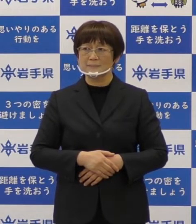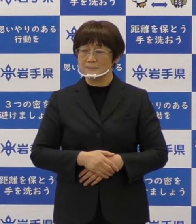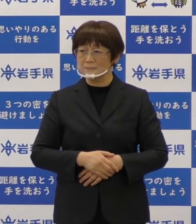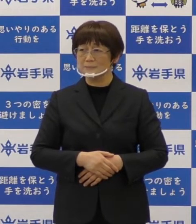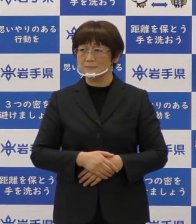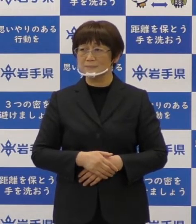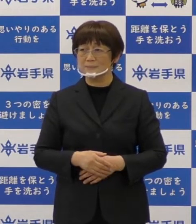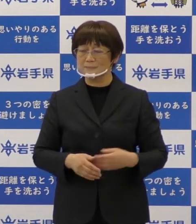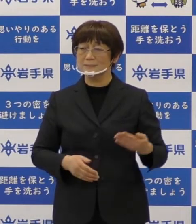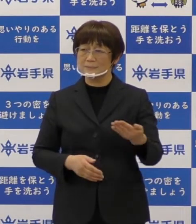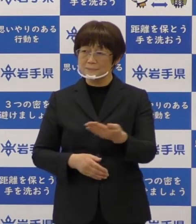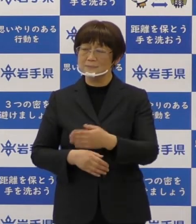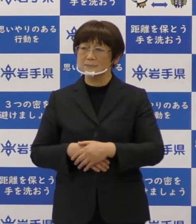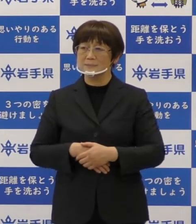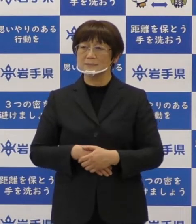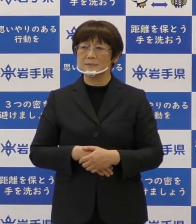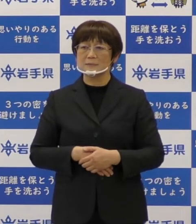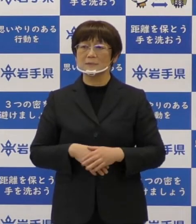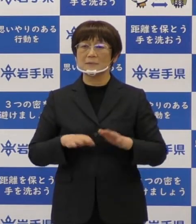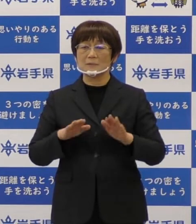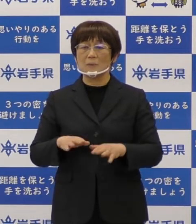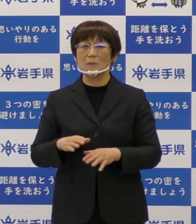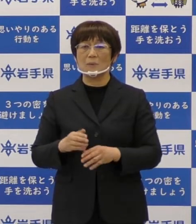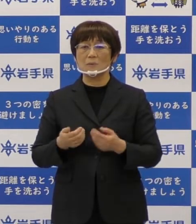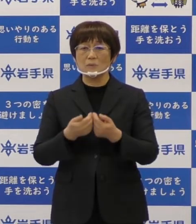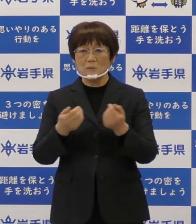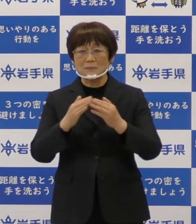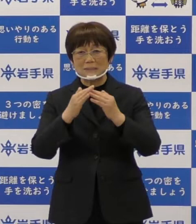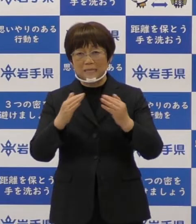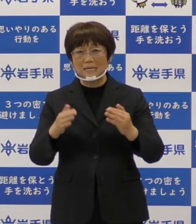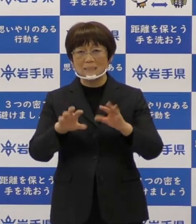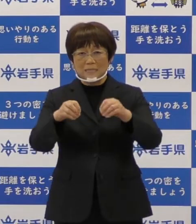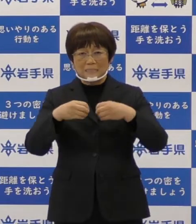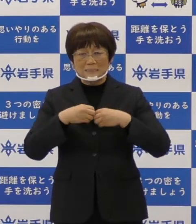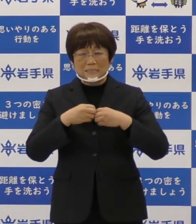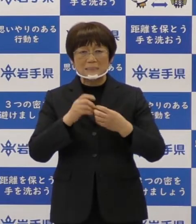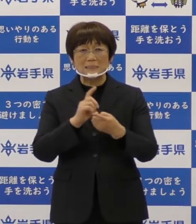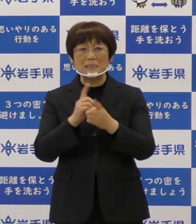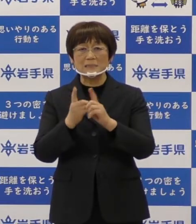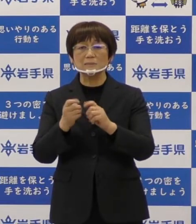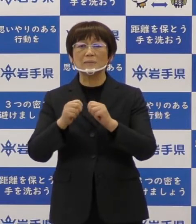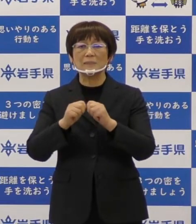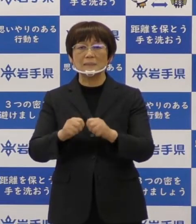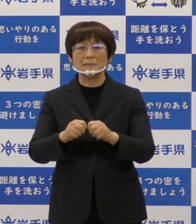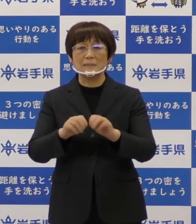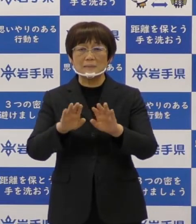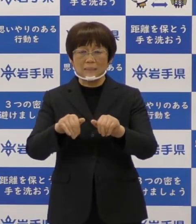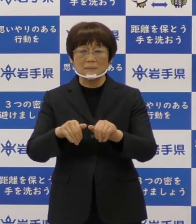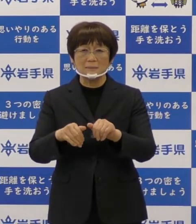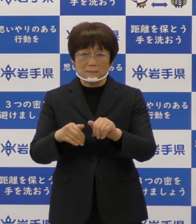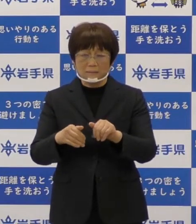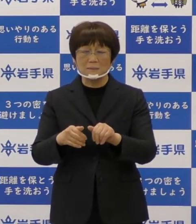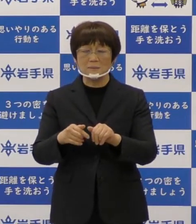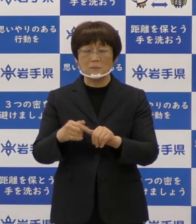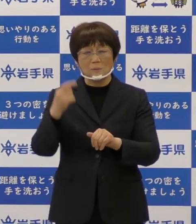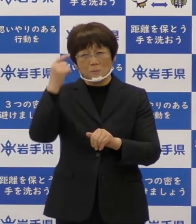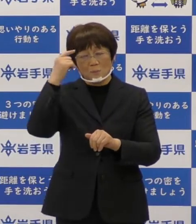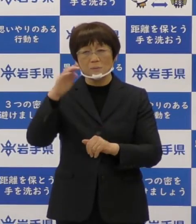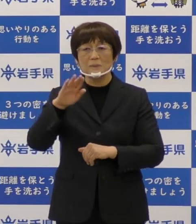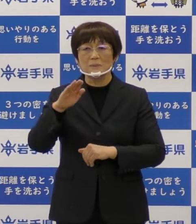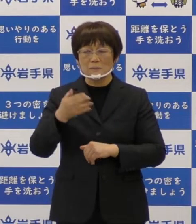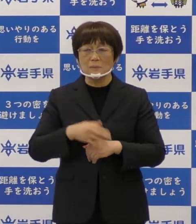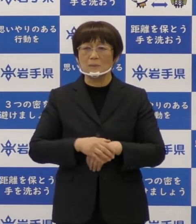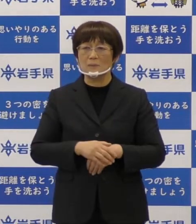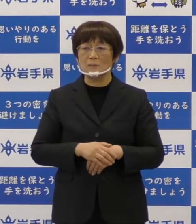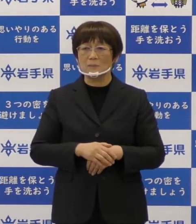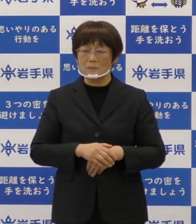思います。 今回のその送別会は、感染対策にはかなりリニューアルなので実施をされていたと認識していますが、見